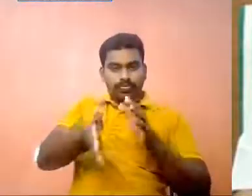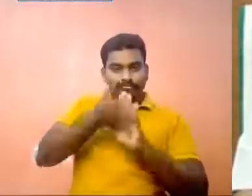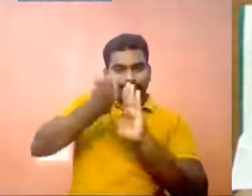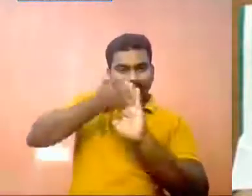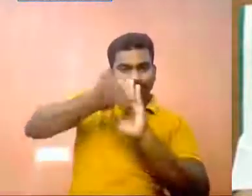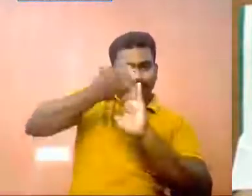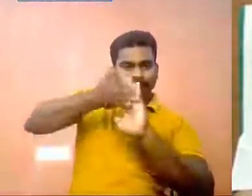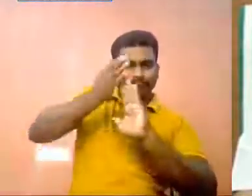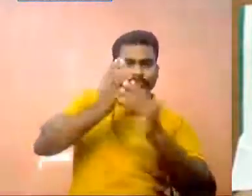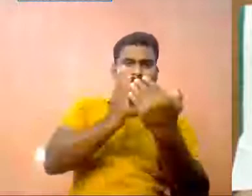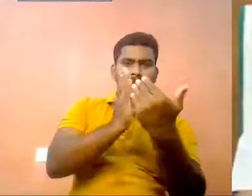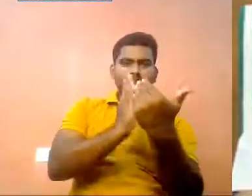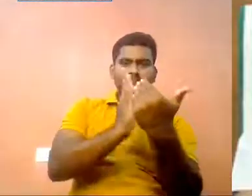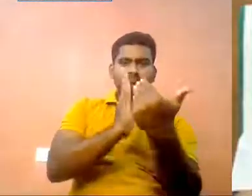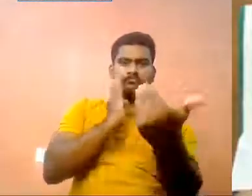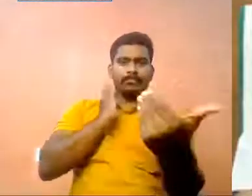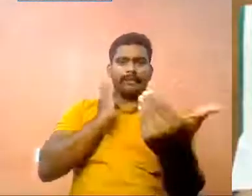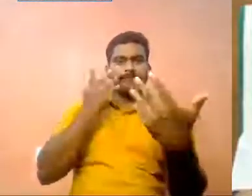യഥാർത്ഥത്തിൽ